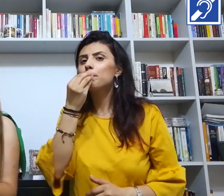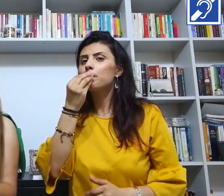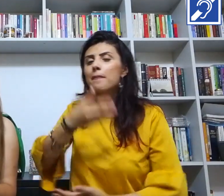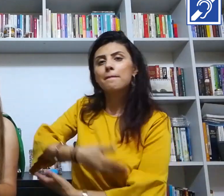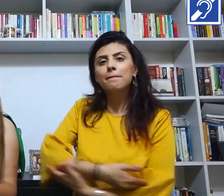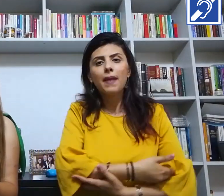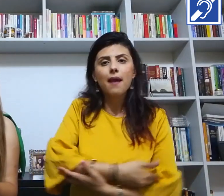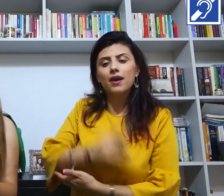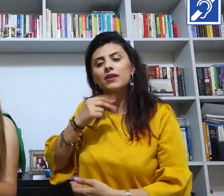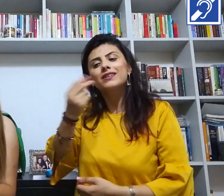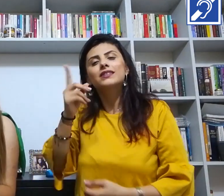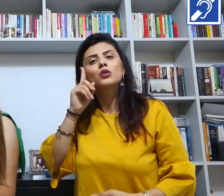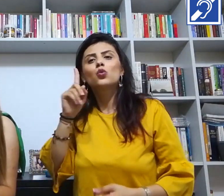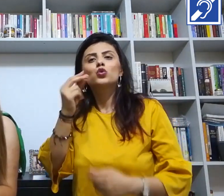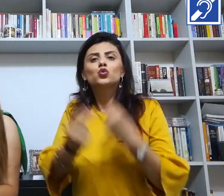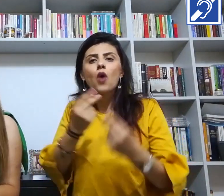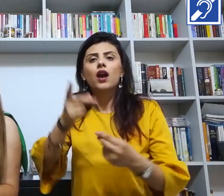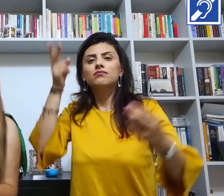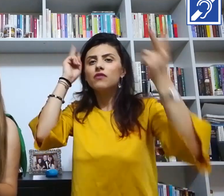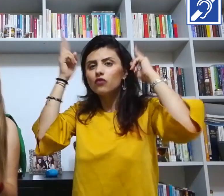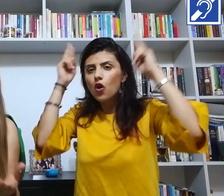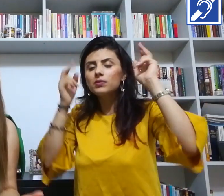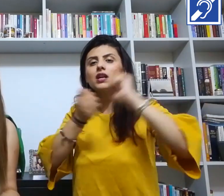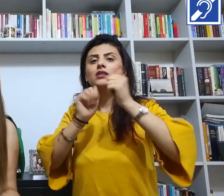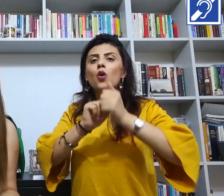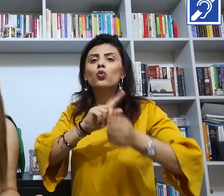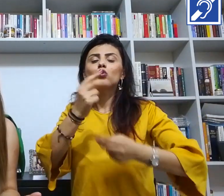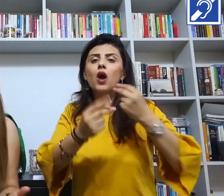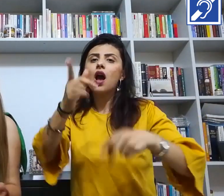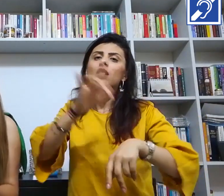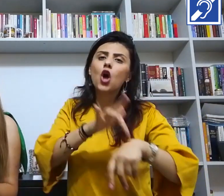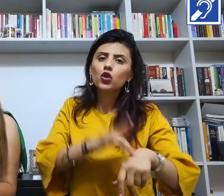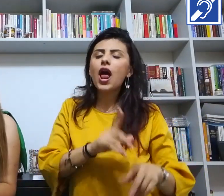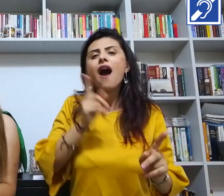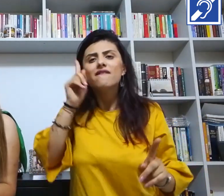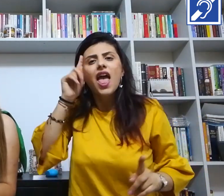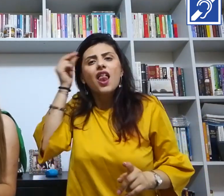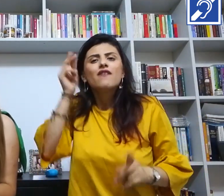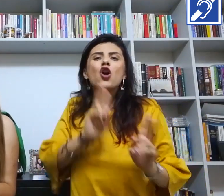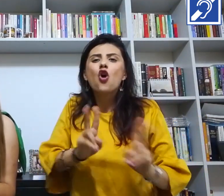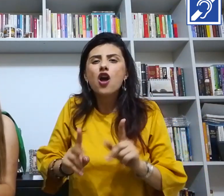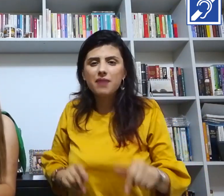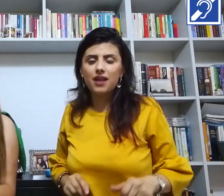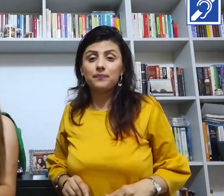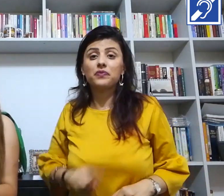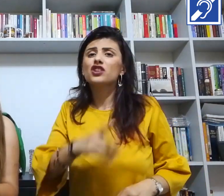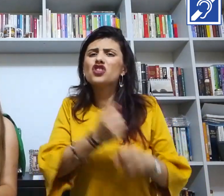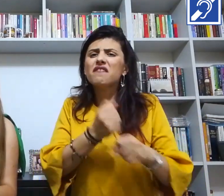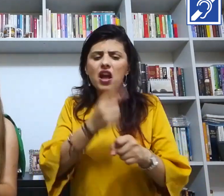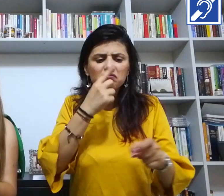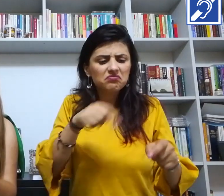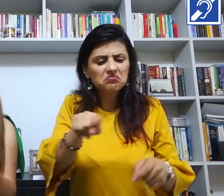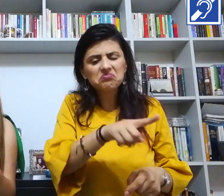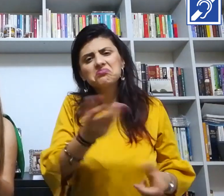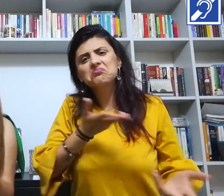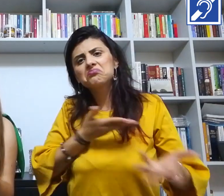se joacă de-a frizerul sau nu se joacă de-a doctorul. Ceea ce face el cu obiectele respective este